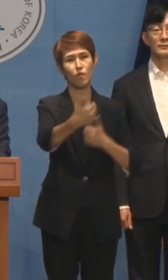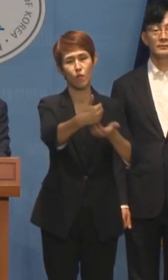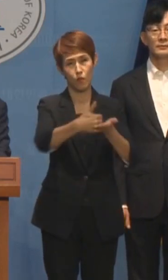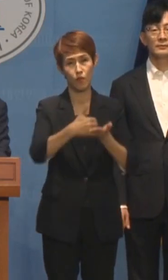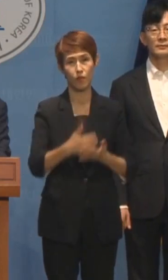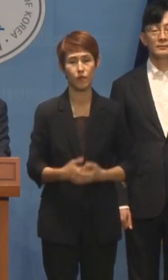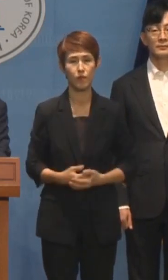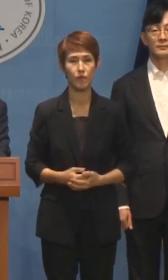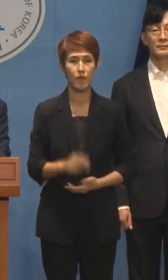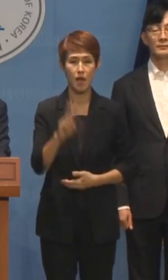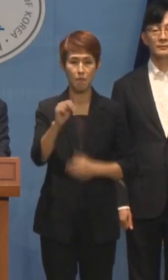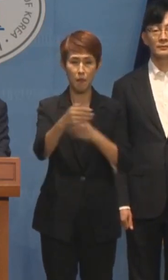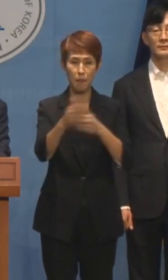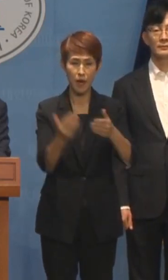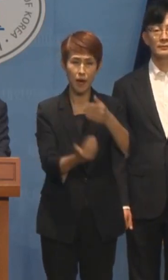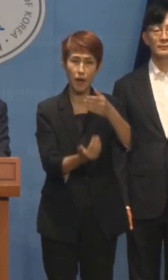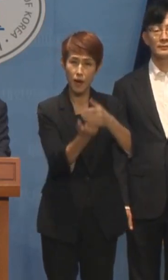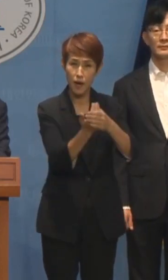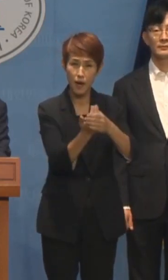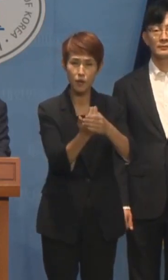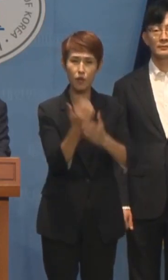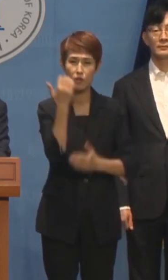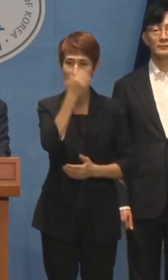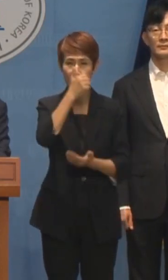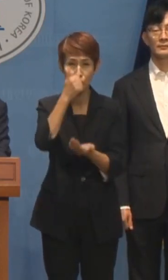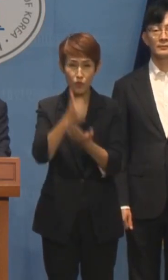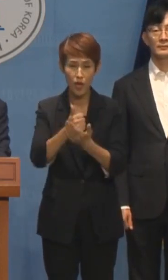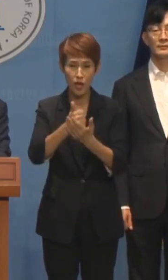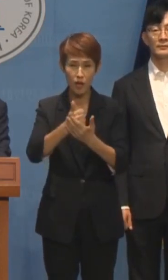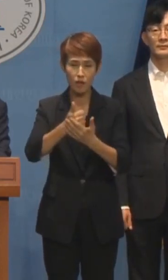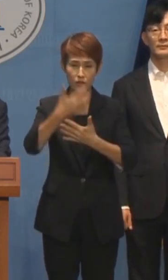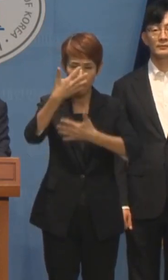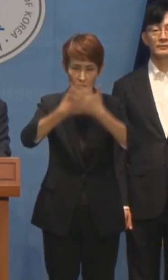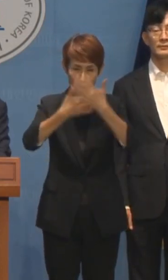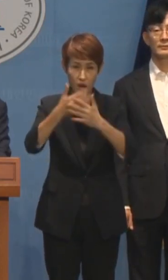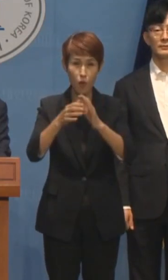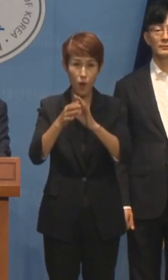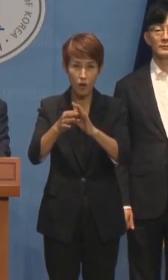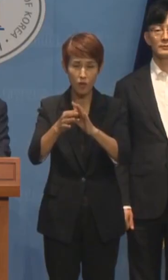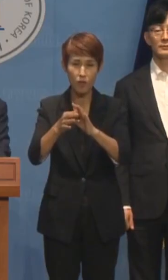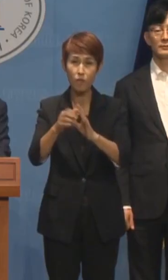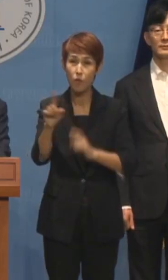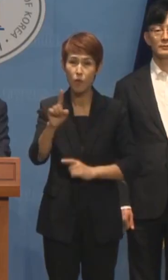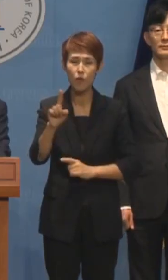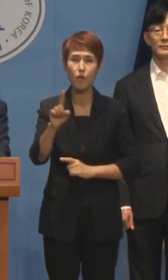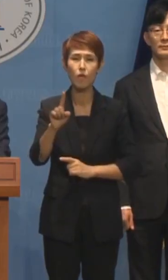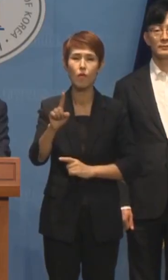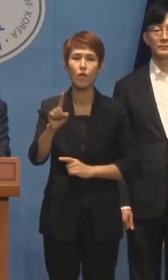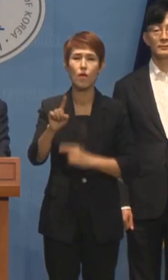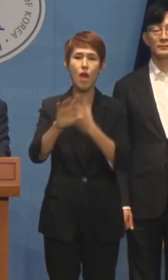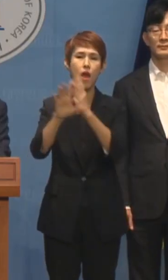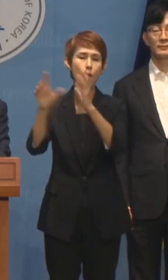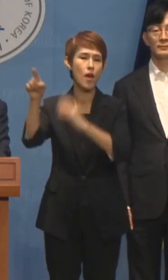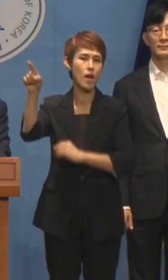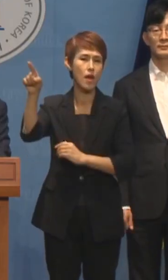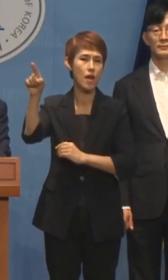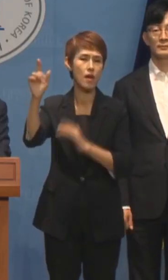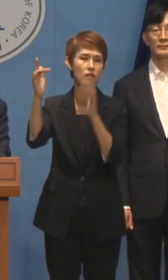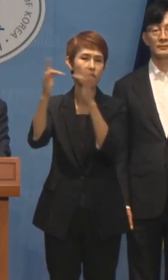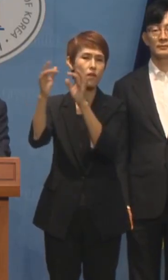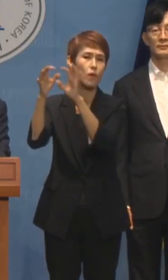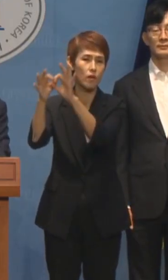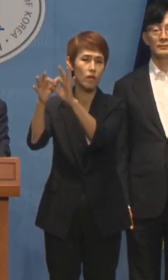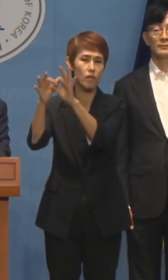또한 엠번방에 이어서 성범죄물 유상의 온상인 해외 플랫폼에 대한 대책